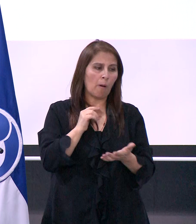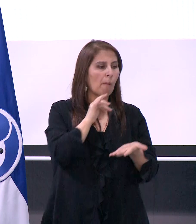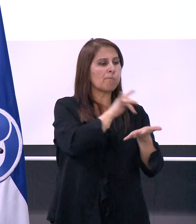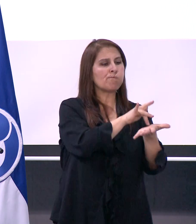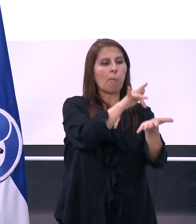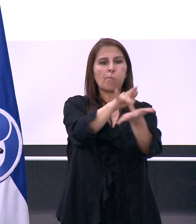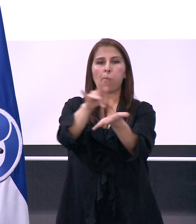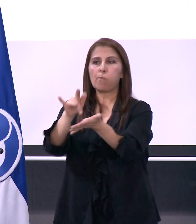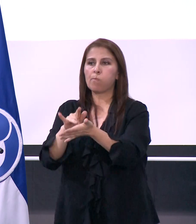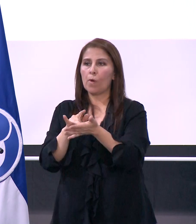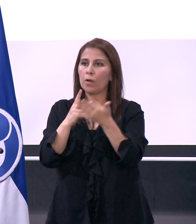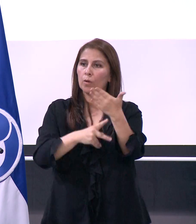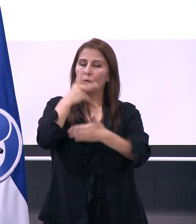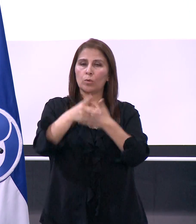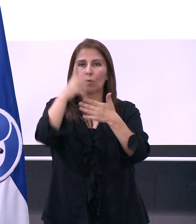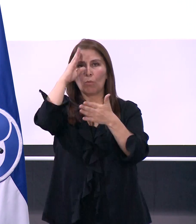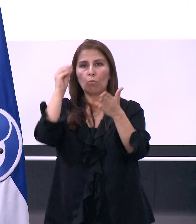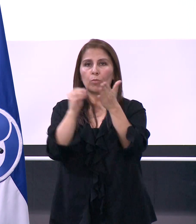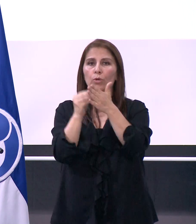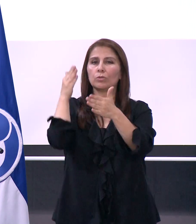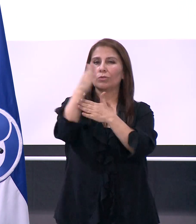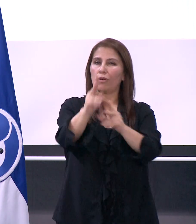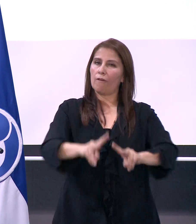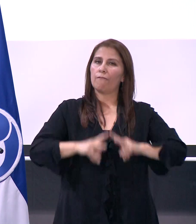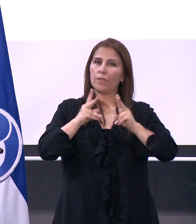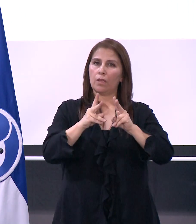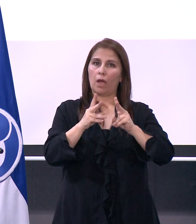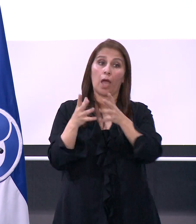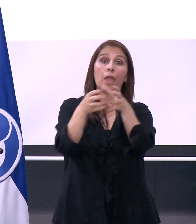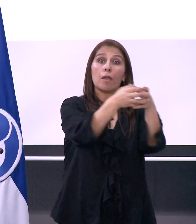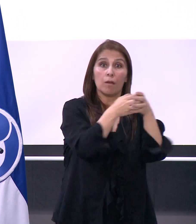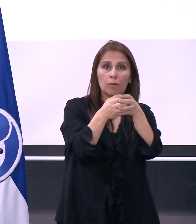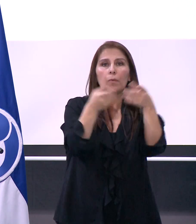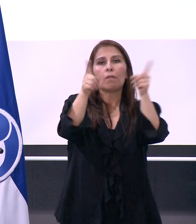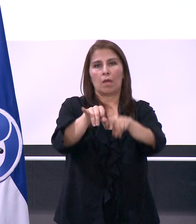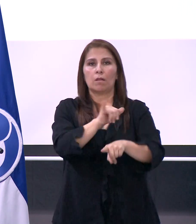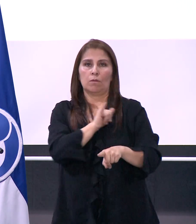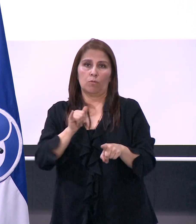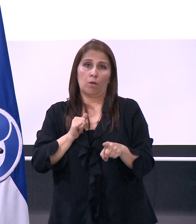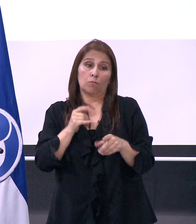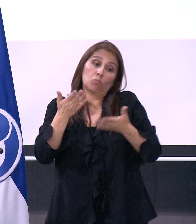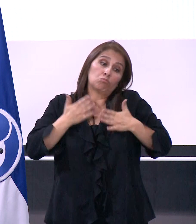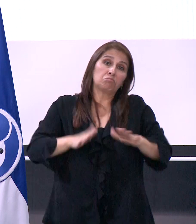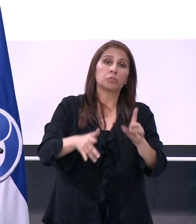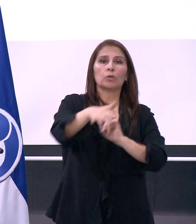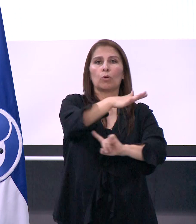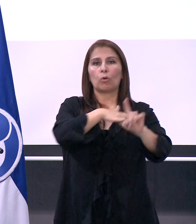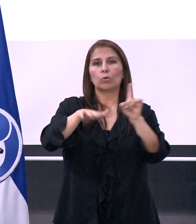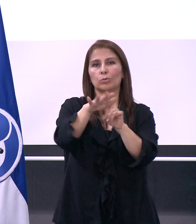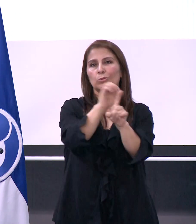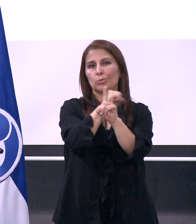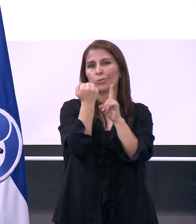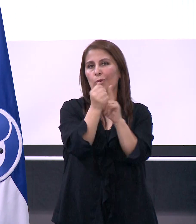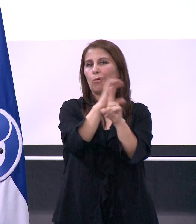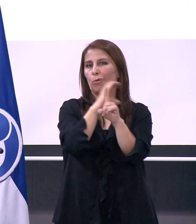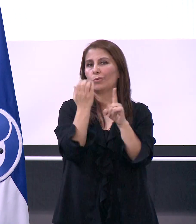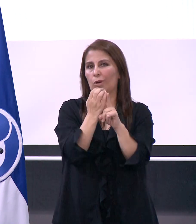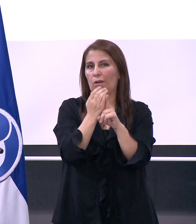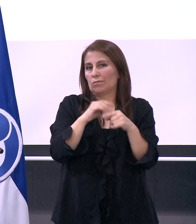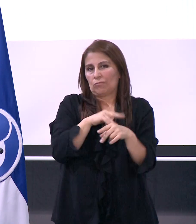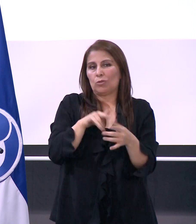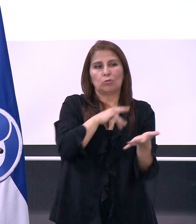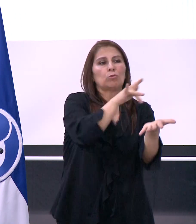de vida individuales y colectivos en los distintos contextos sociales y culturales en los que nos movemos la